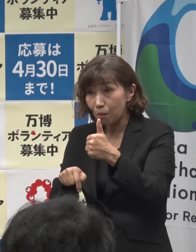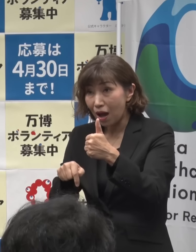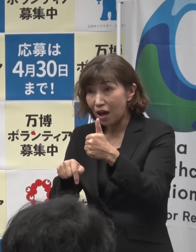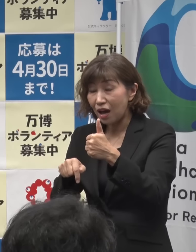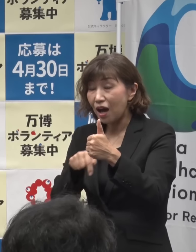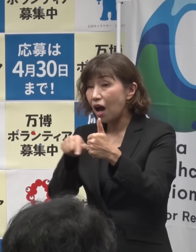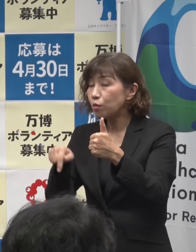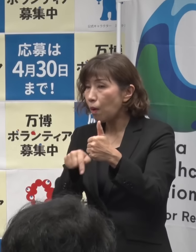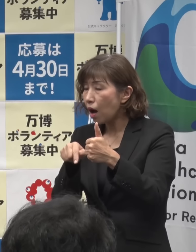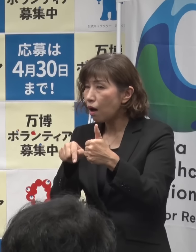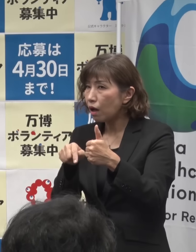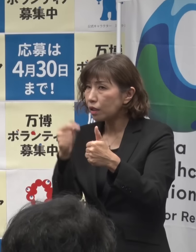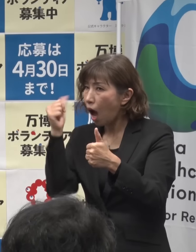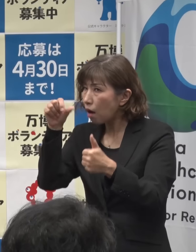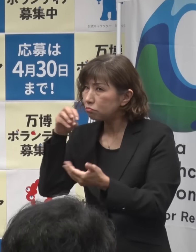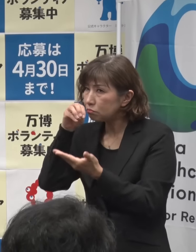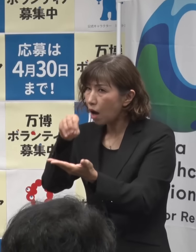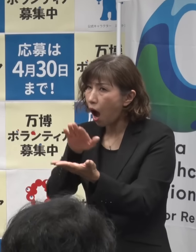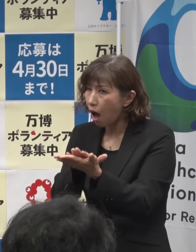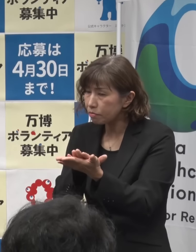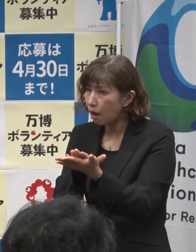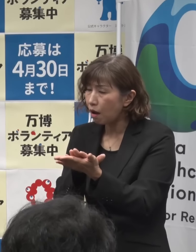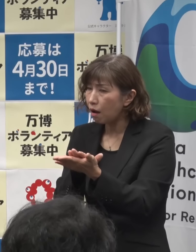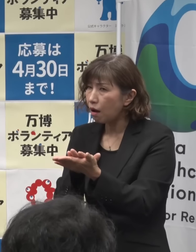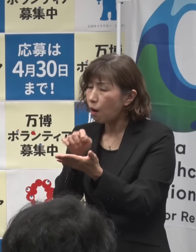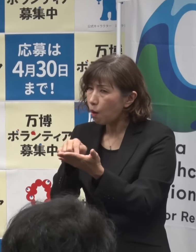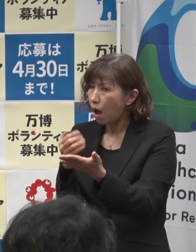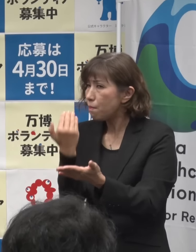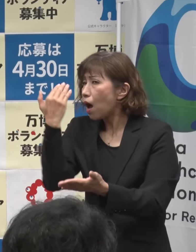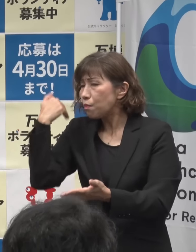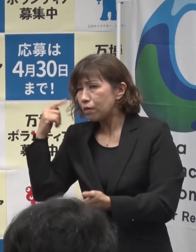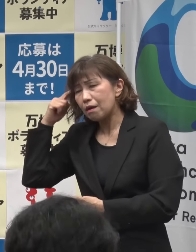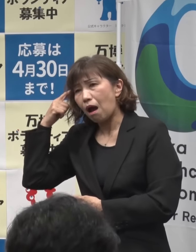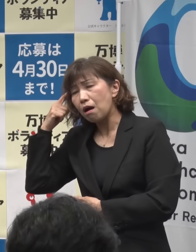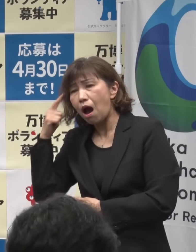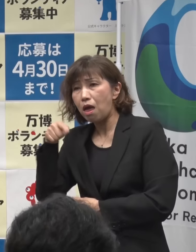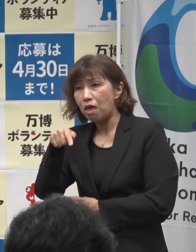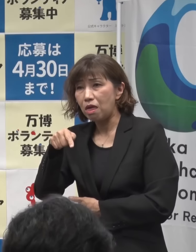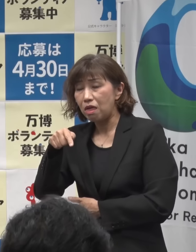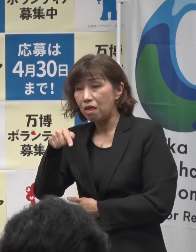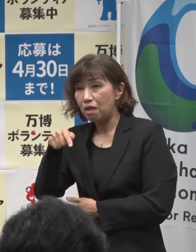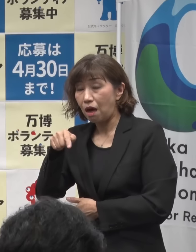それあれはもともと想定されていた QA というかやり取りだったのか、